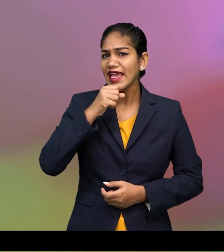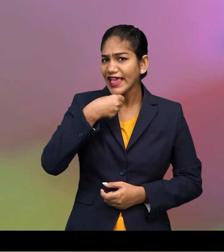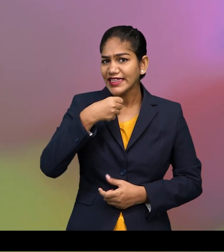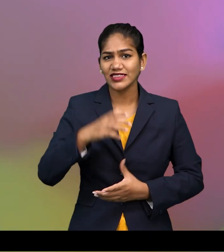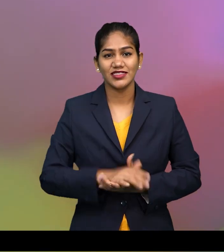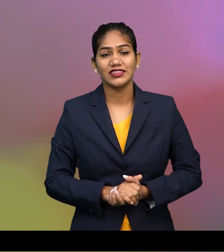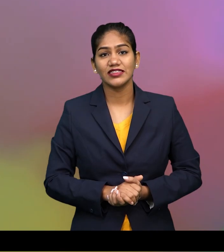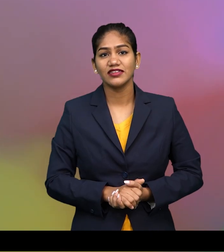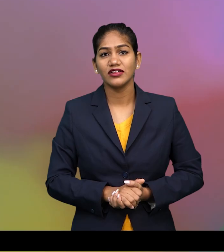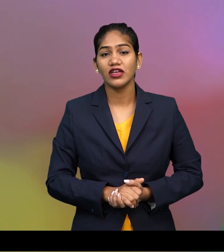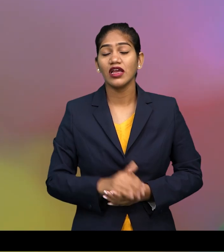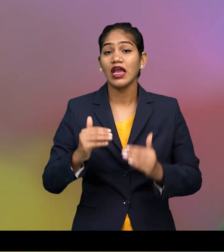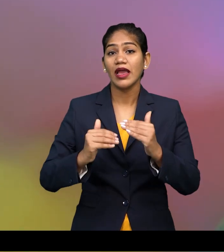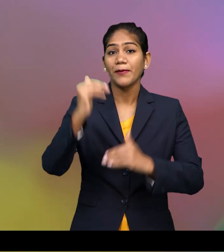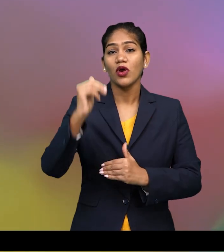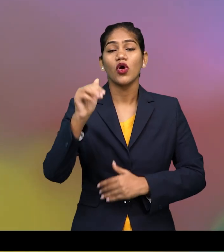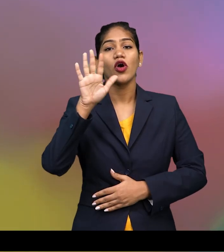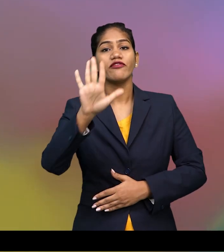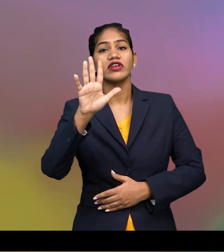वृद्ध 59 वर्ष से अधिक।